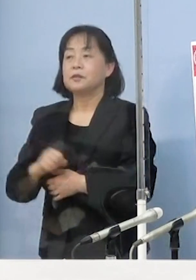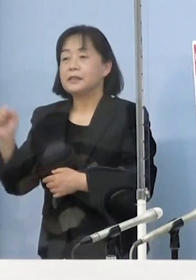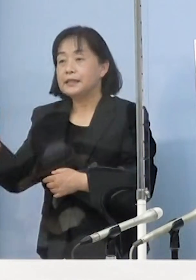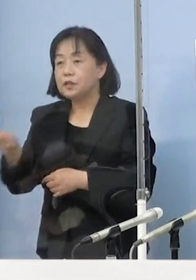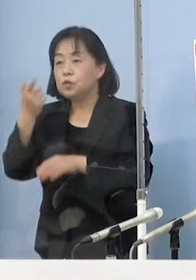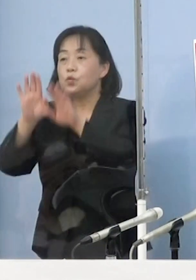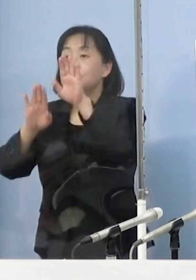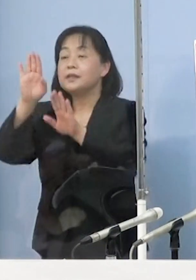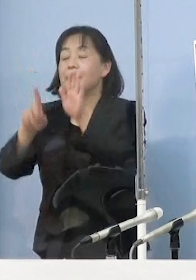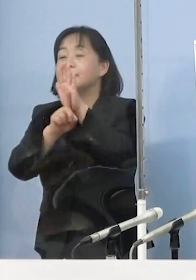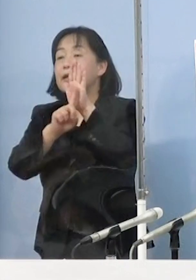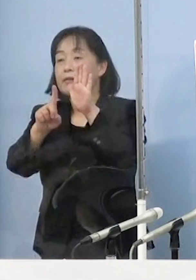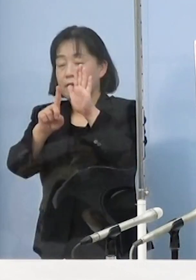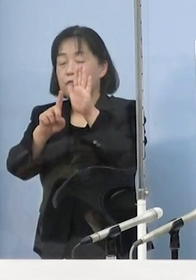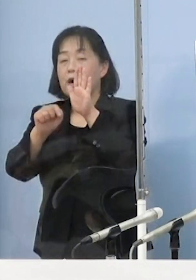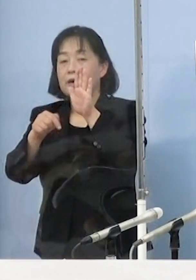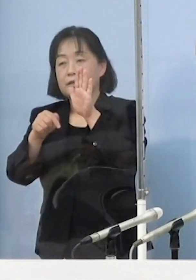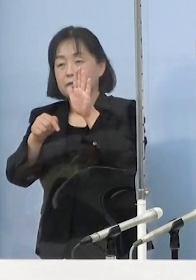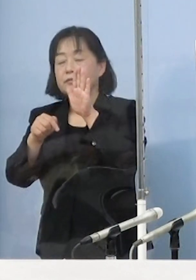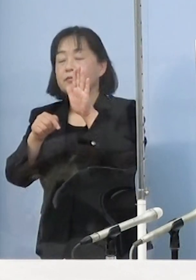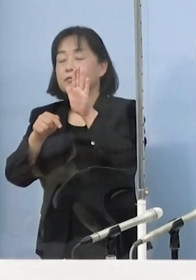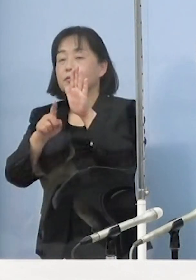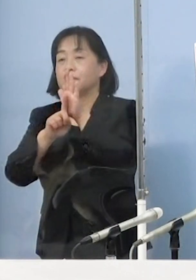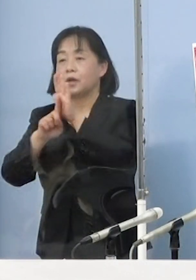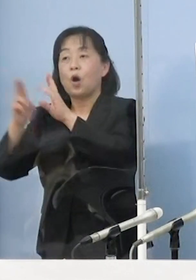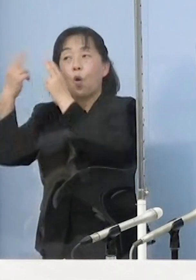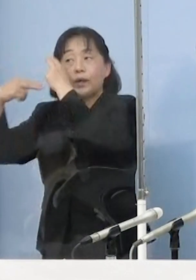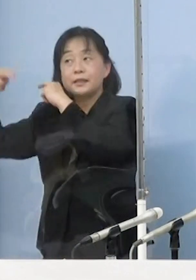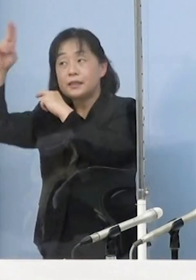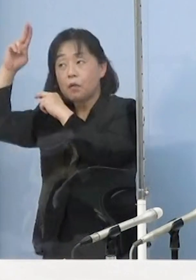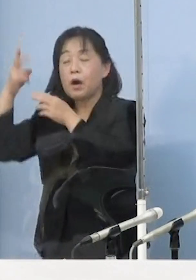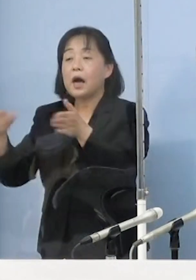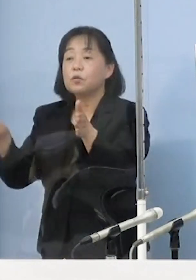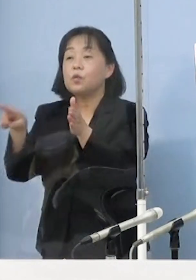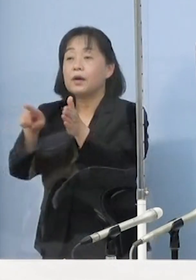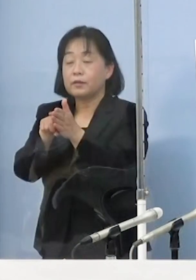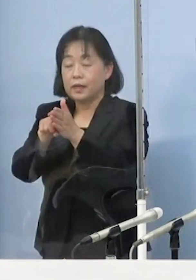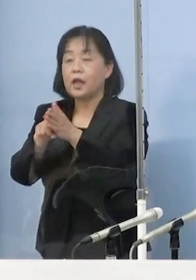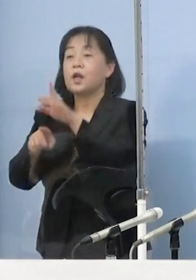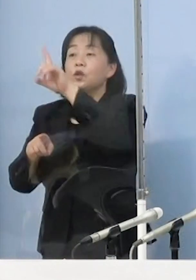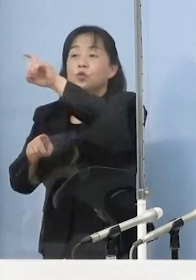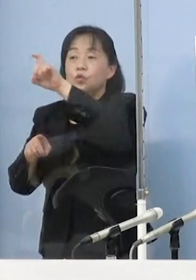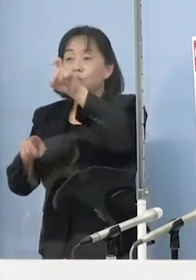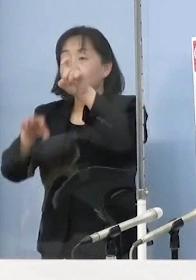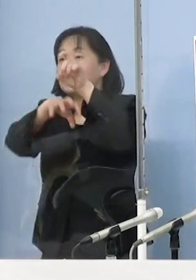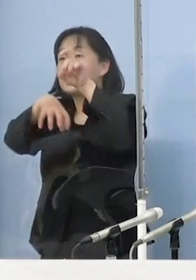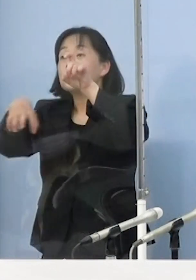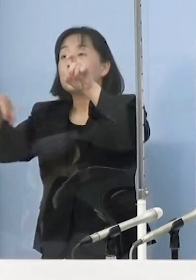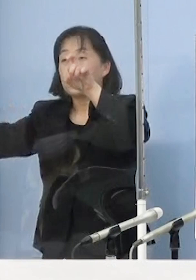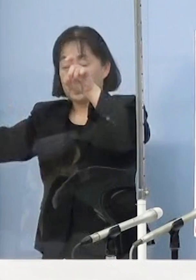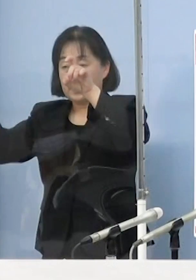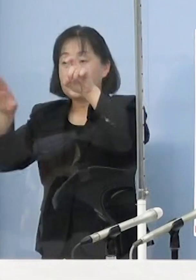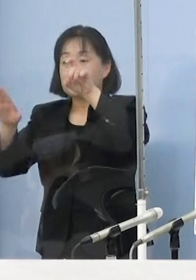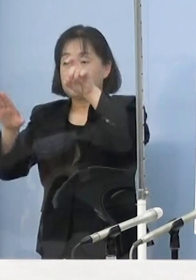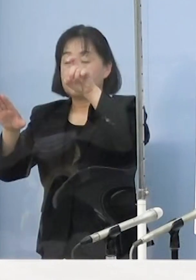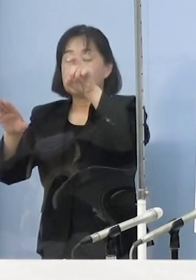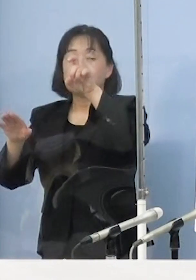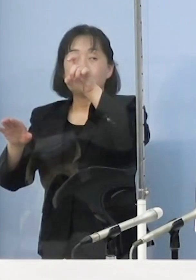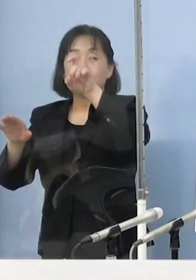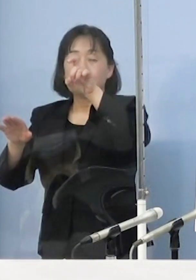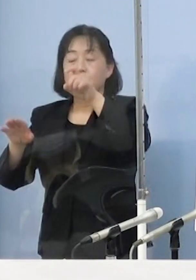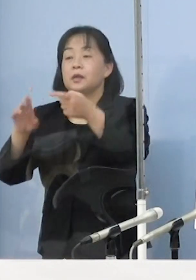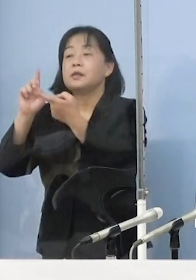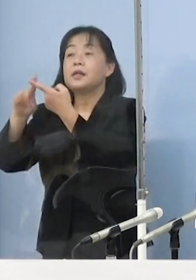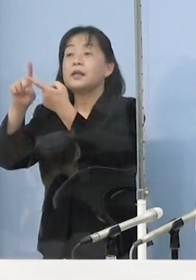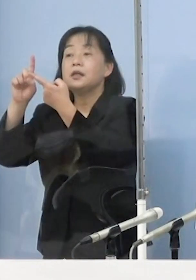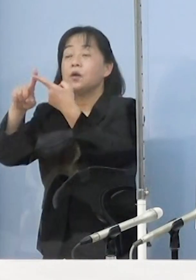宣言、こちらは今申し上げたように沖縄を加えて10都道府県なんですが、実は適用期